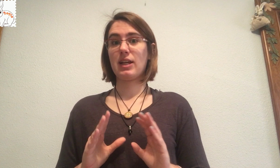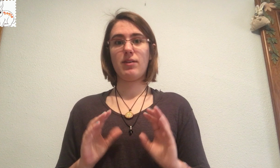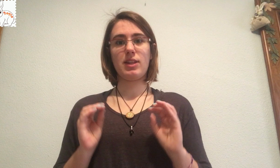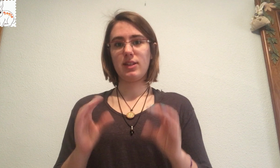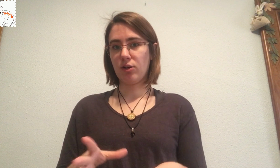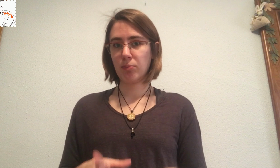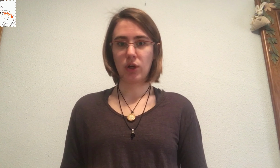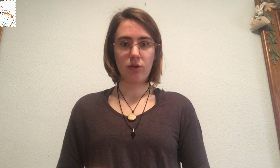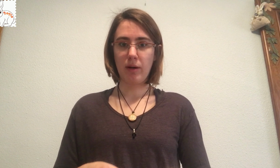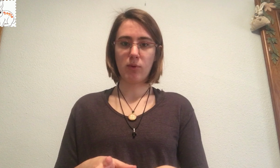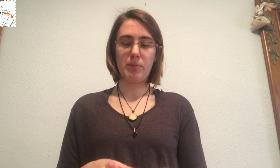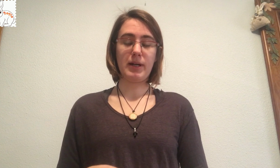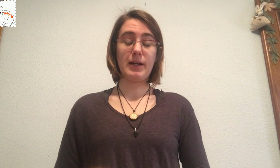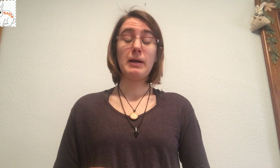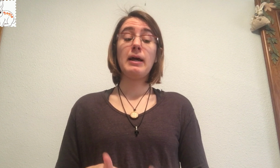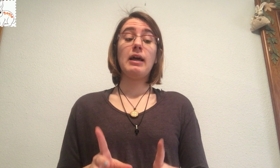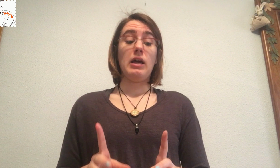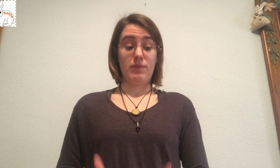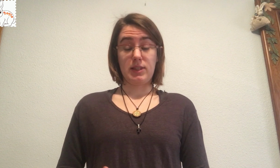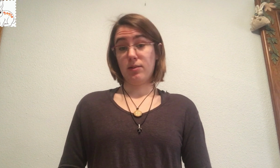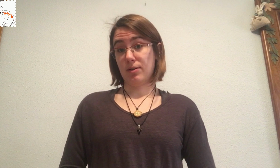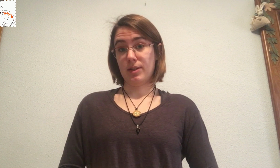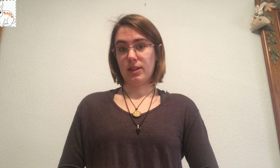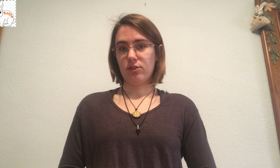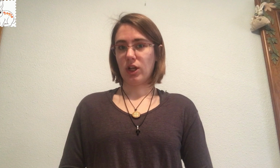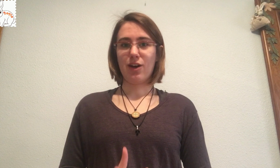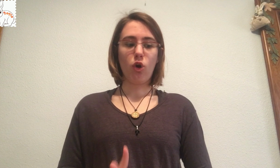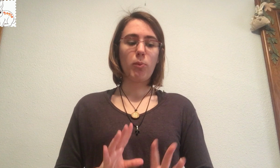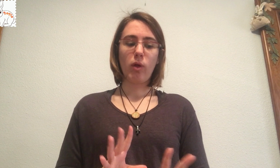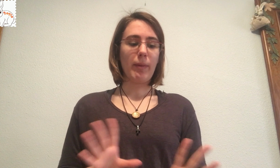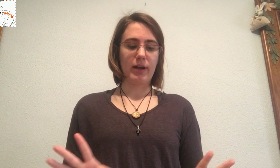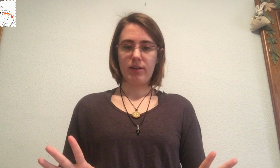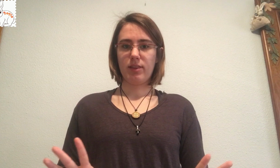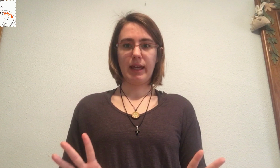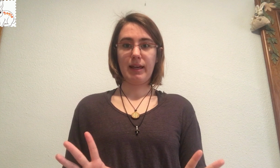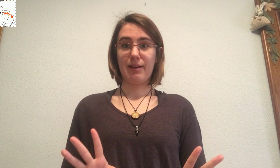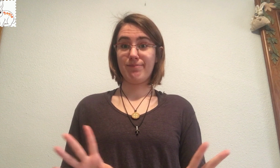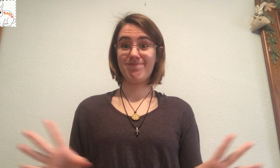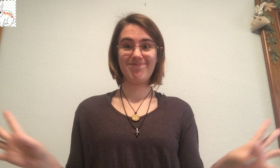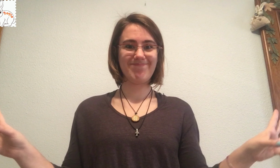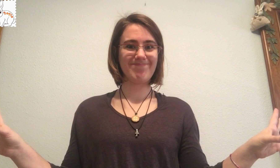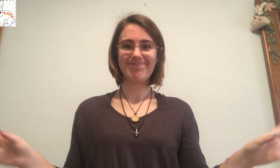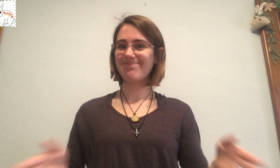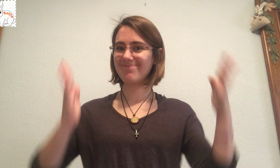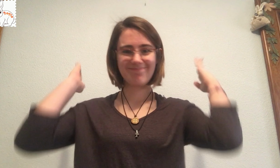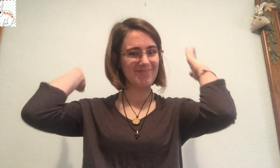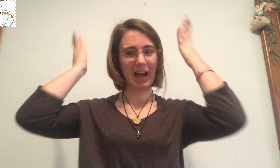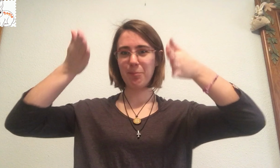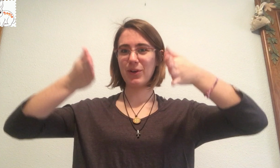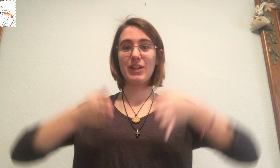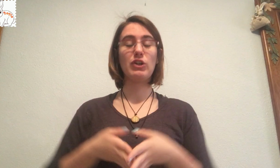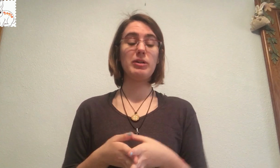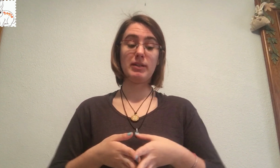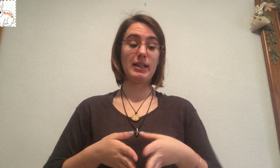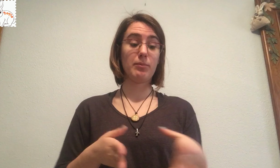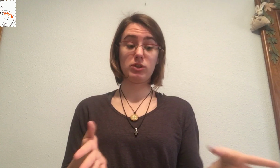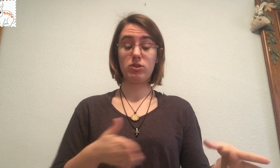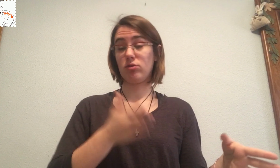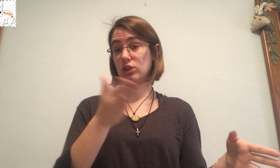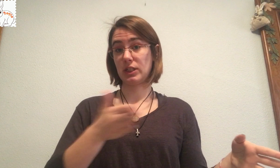tener que ver De tirón Porque no voy a poder parar Efectivamente O sea No pude parar Dije A por ello Y me tiré Pues eso Los